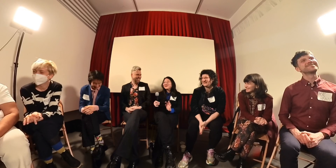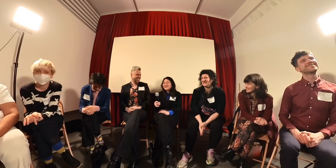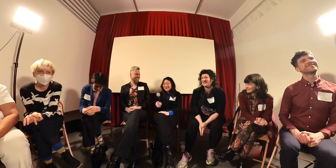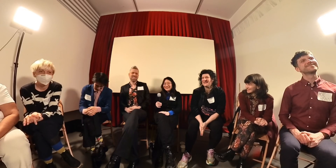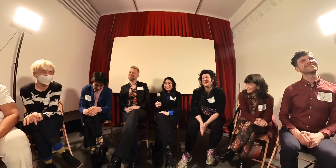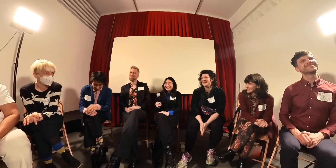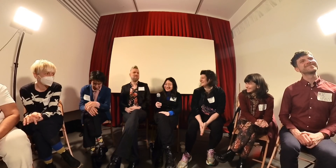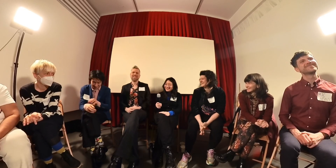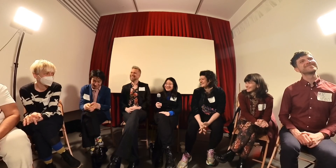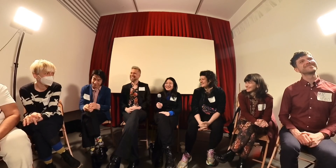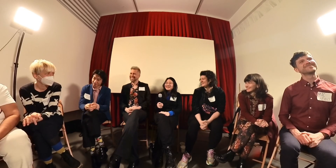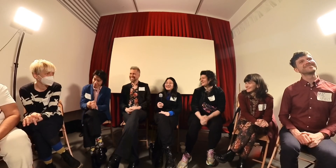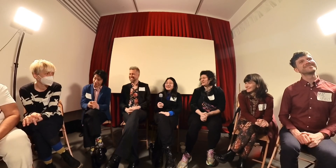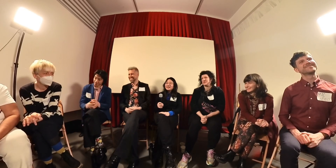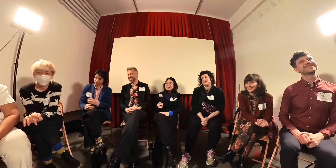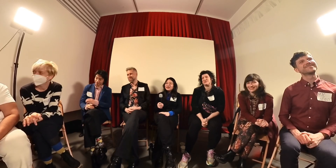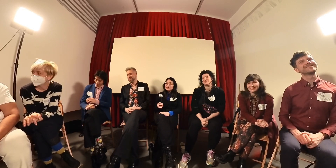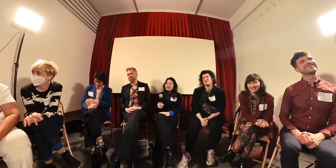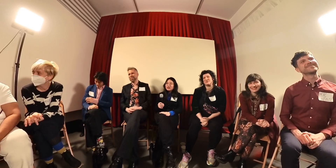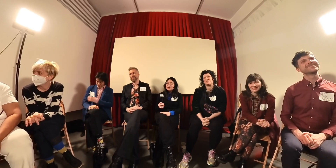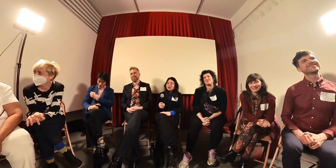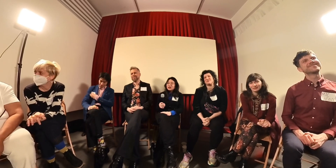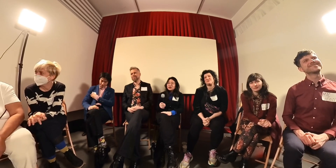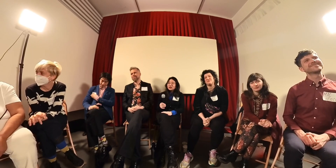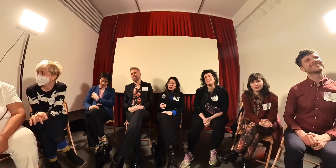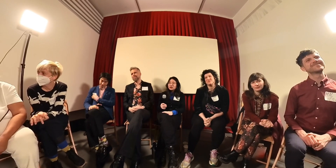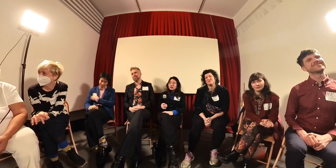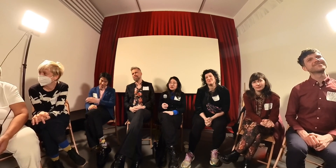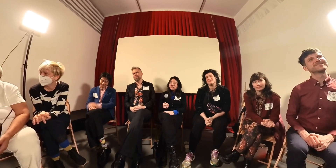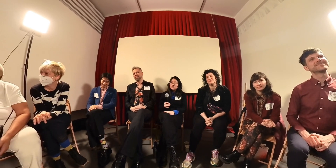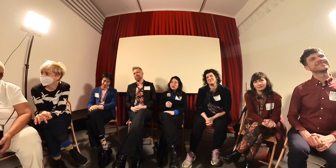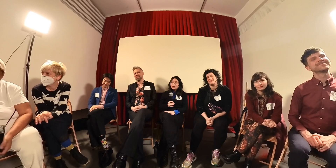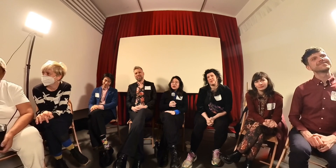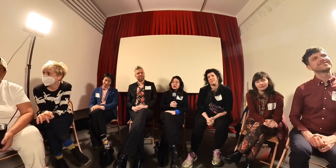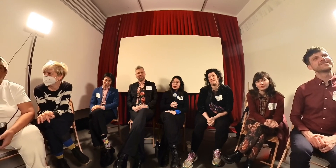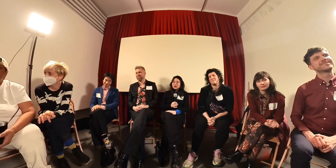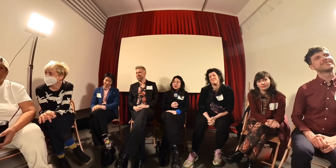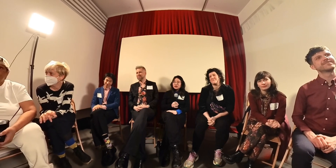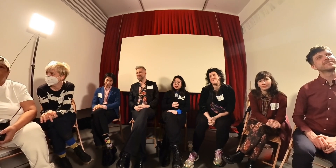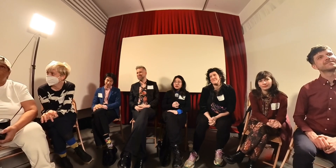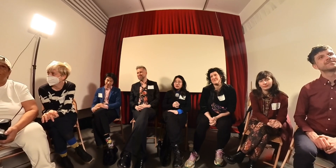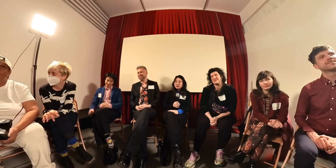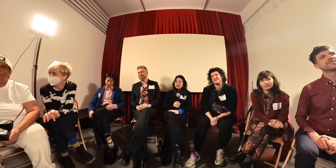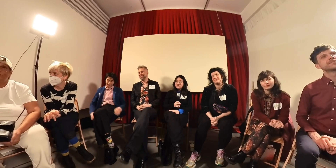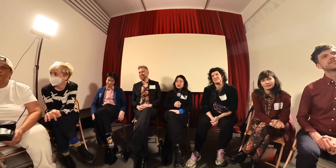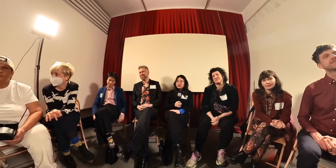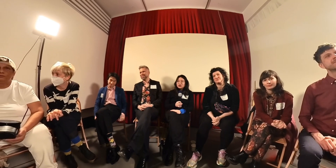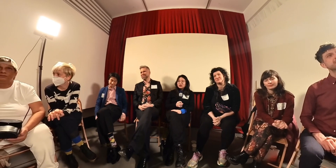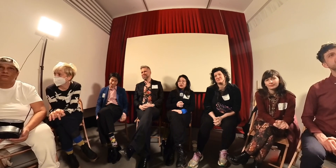Pardon. To mi nebylo záměrně. Rozumím, no právě vlastně to